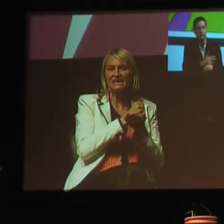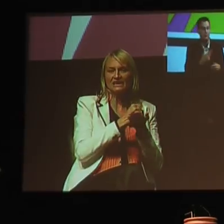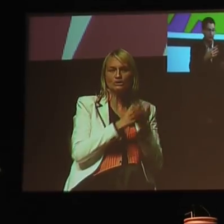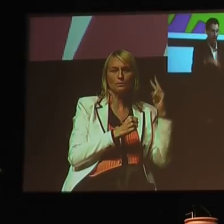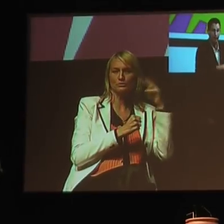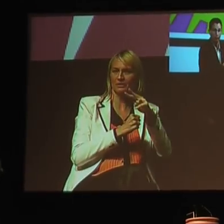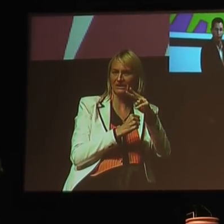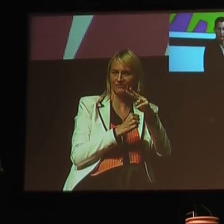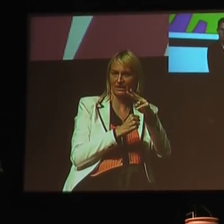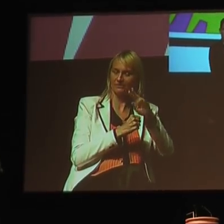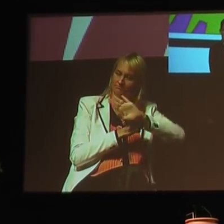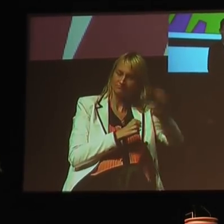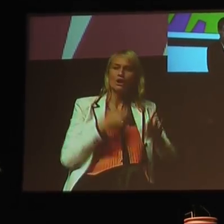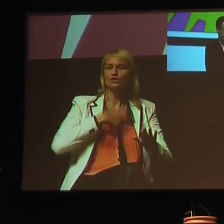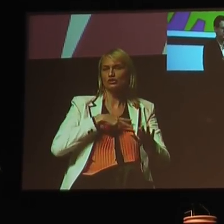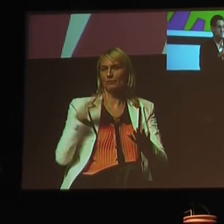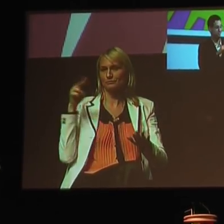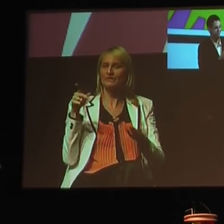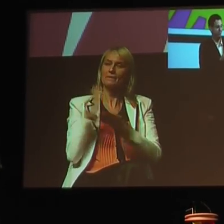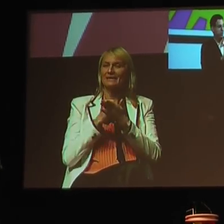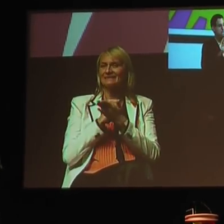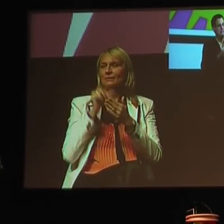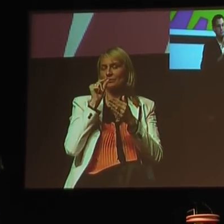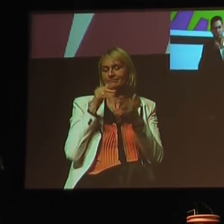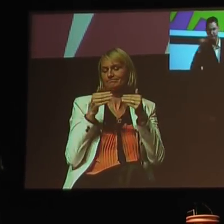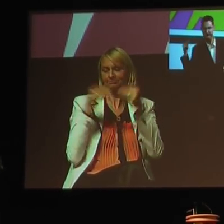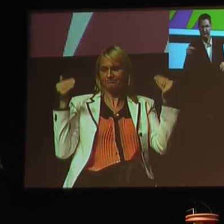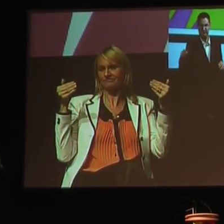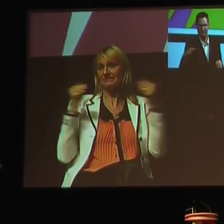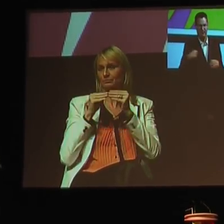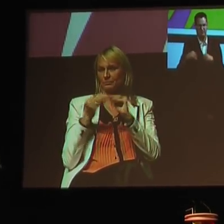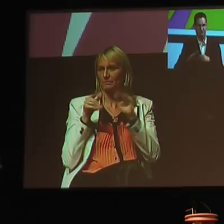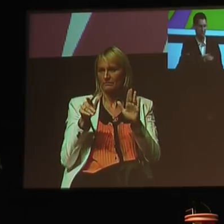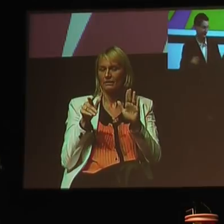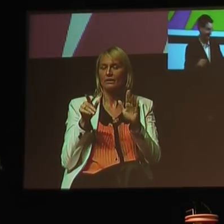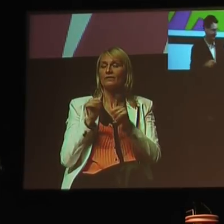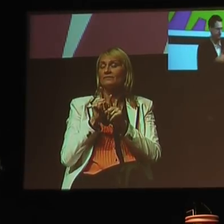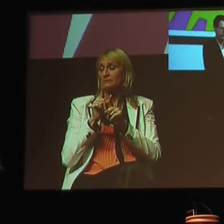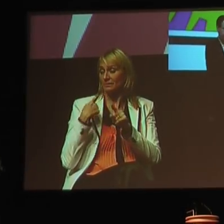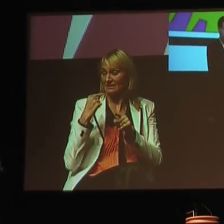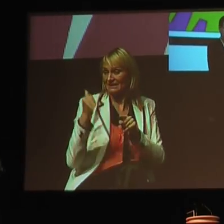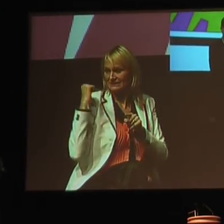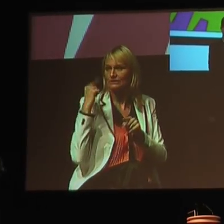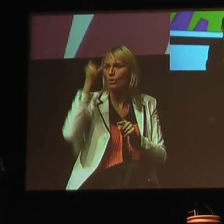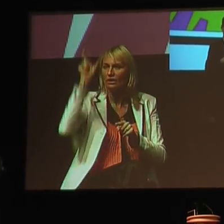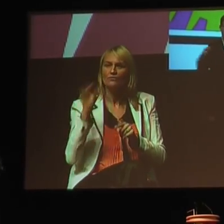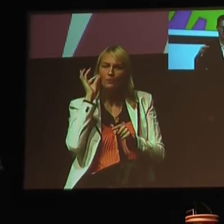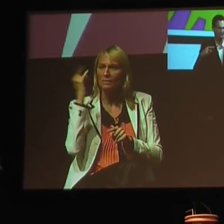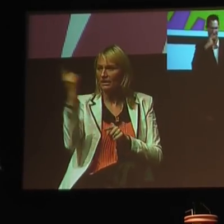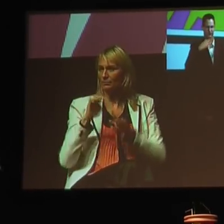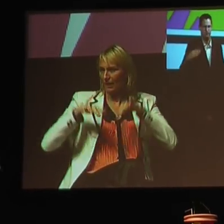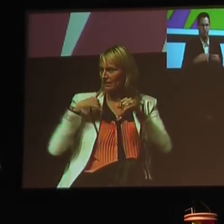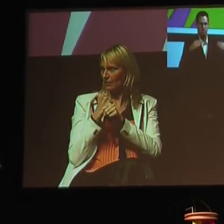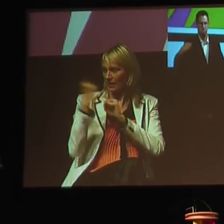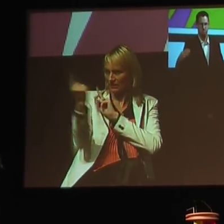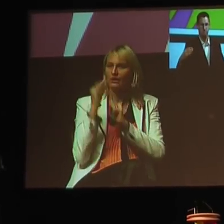bei gehörlosen oder gehörgeschädigten Menschen sieht. Ich glaube, dass das ein ganz großes Problem ist, was alle behinderten Menschen erfahren, dass man nämlich immer